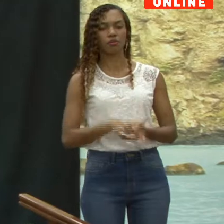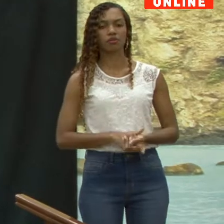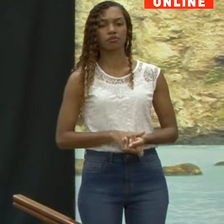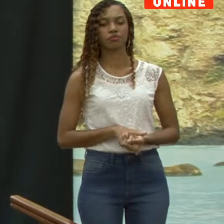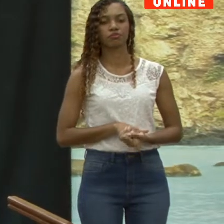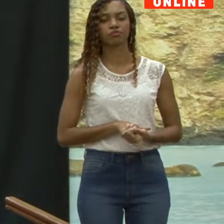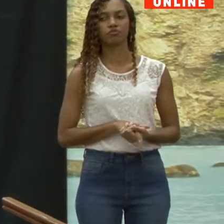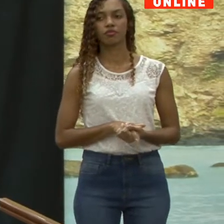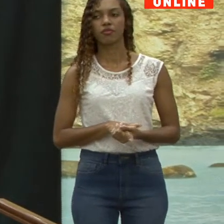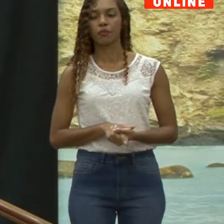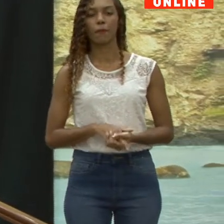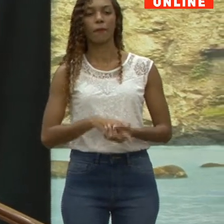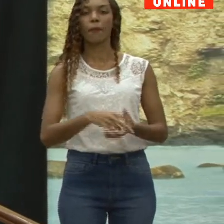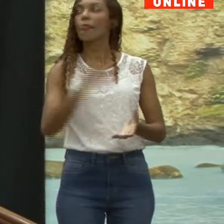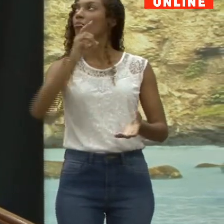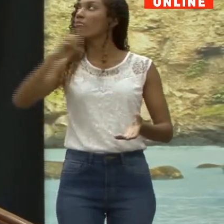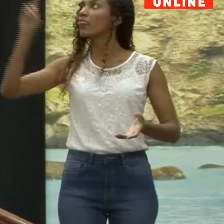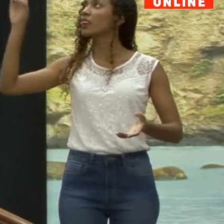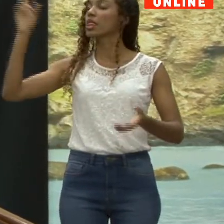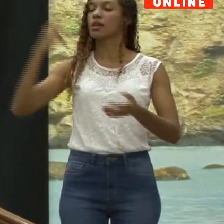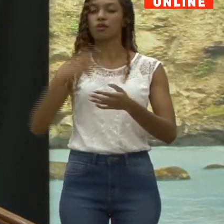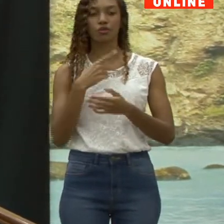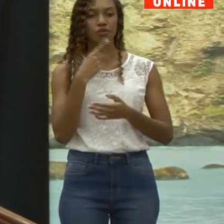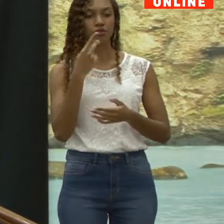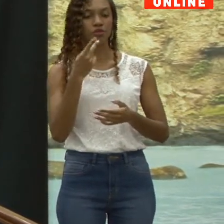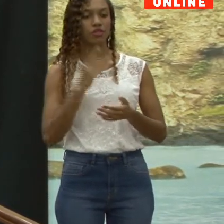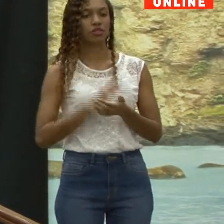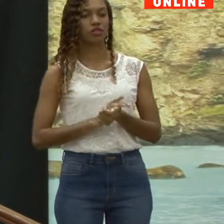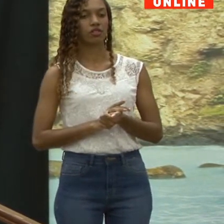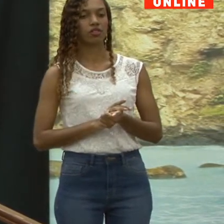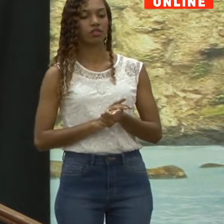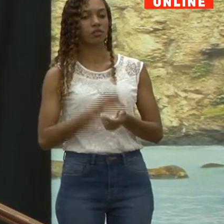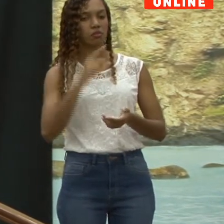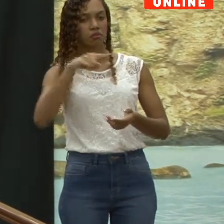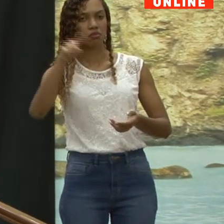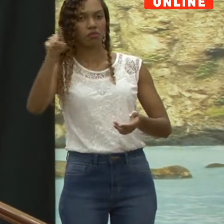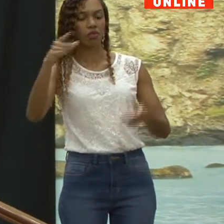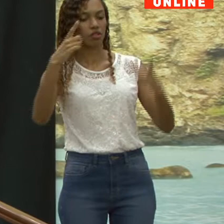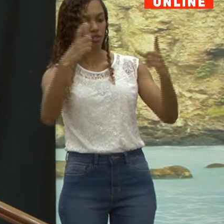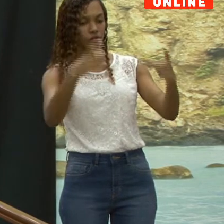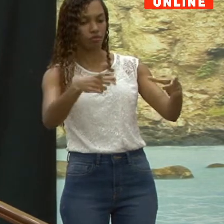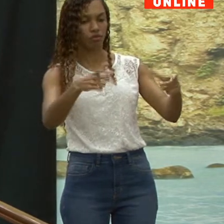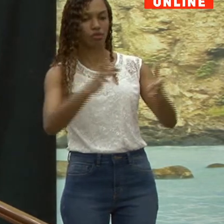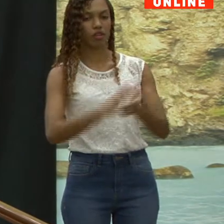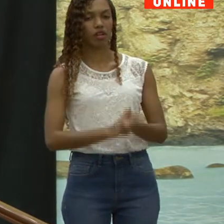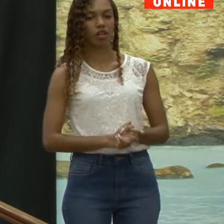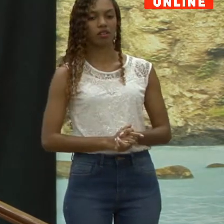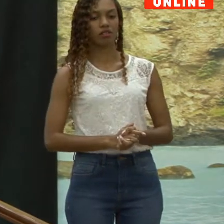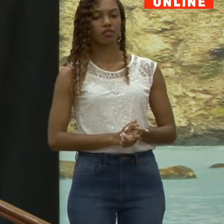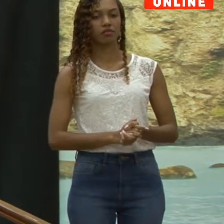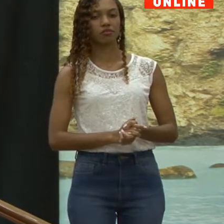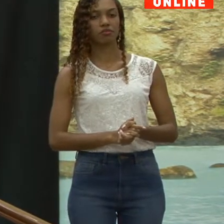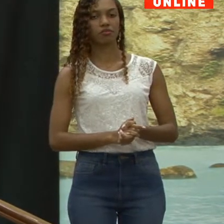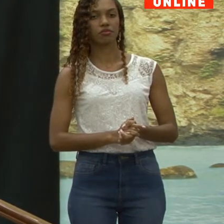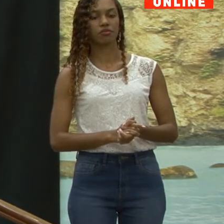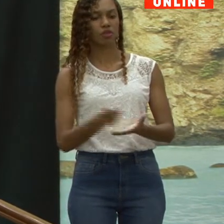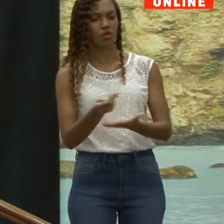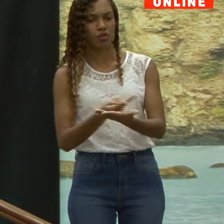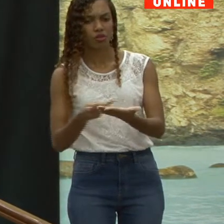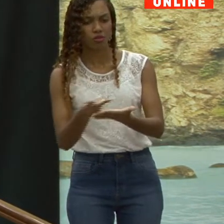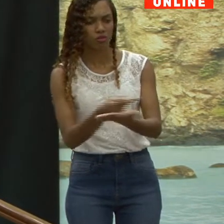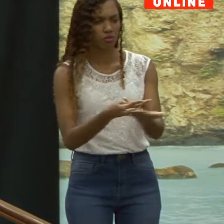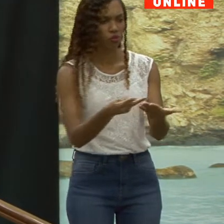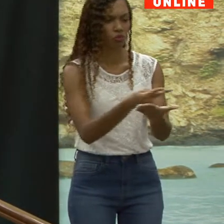Deus manda que ele fosse para aquele lugar. E ele estava sendo procurado pelo rei